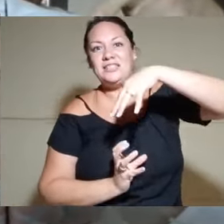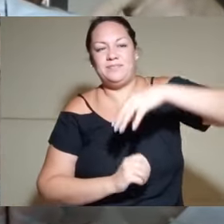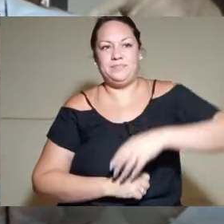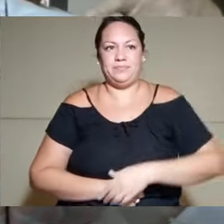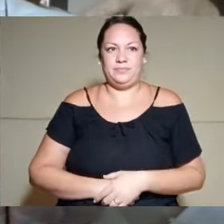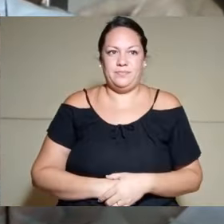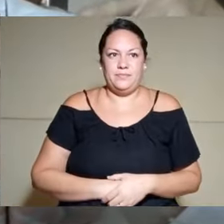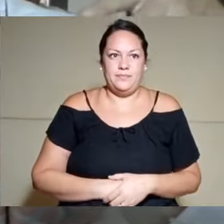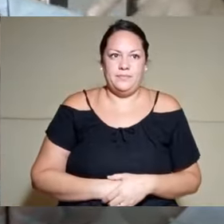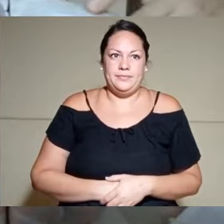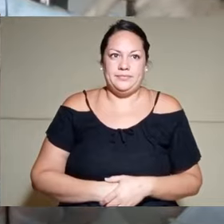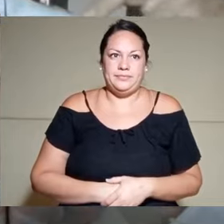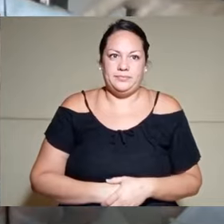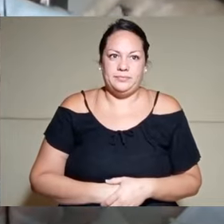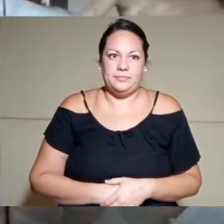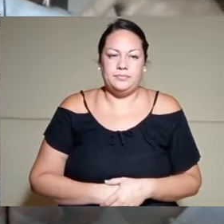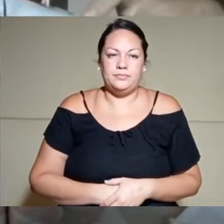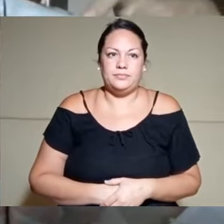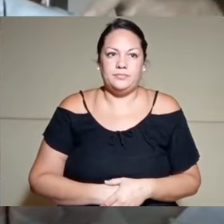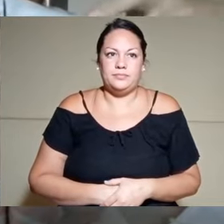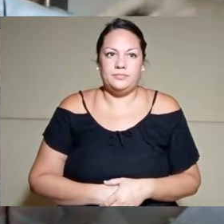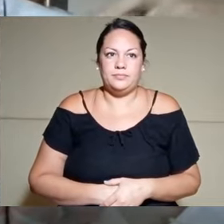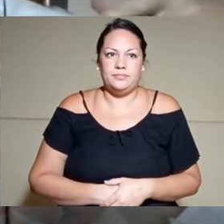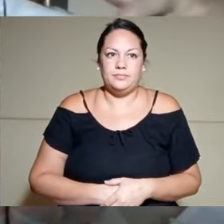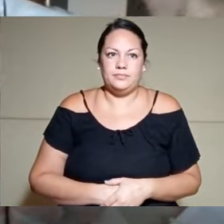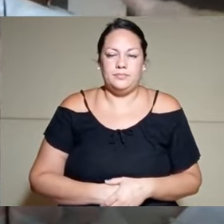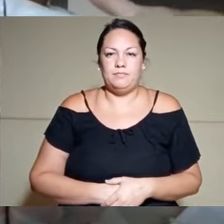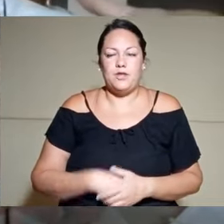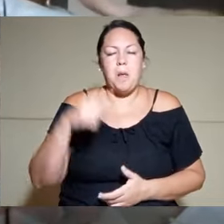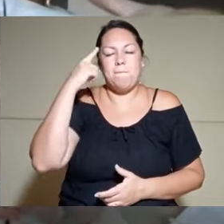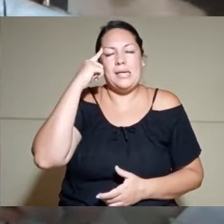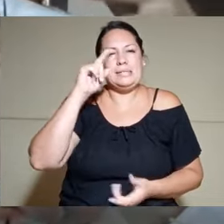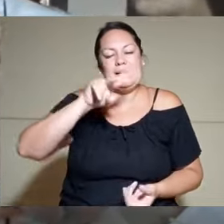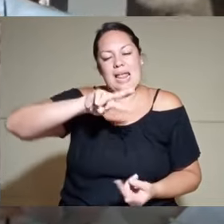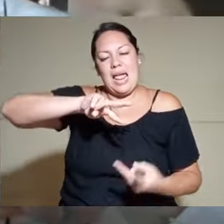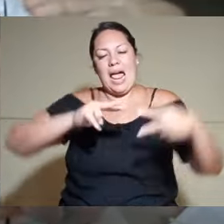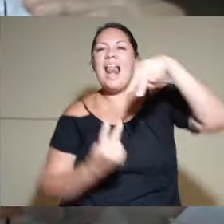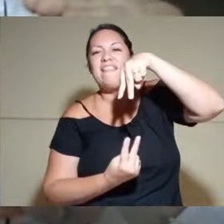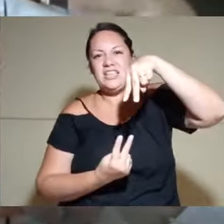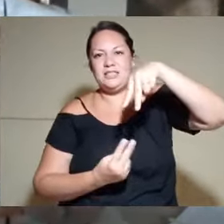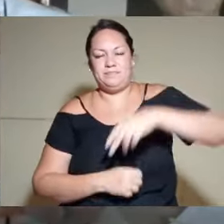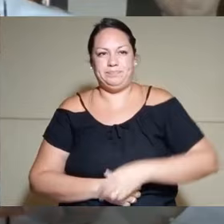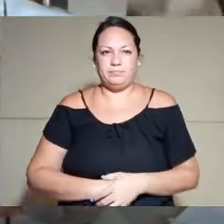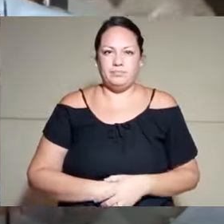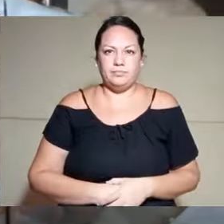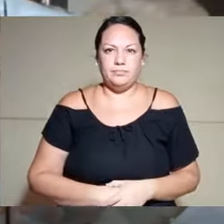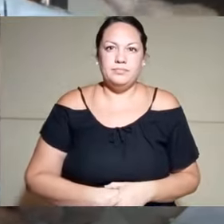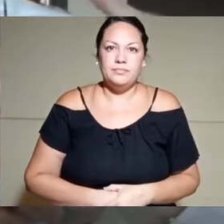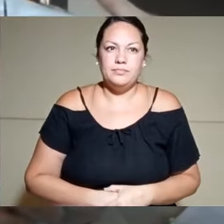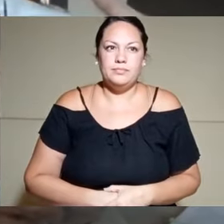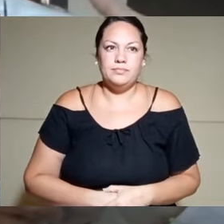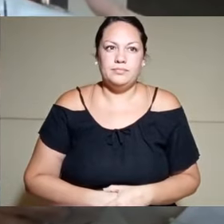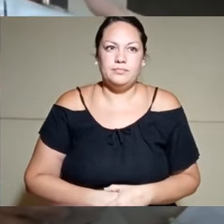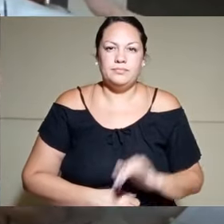tajo, les abren el cráneo y se les ve así la cabeza. Al revés, ¿no es cierto? Dado vuelta, acá yo se los muestro así porque si no la maqueta se desarma. Pero